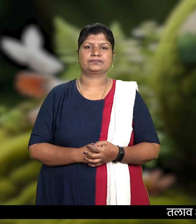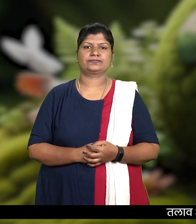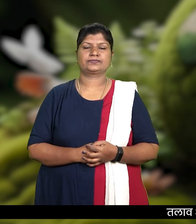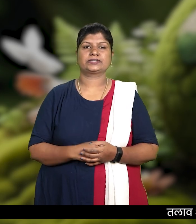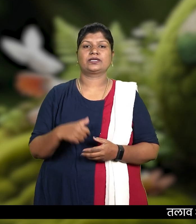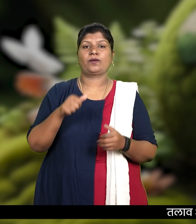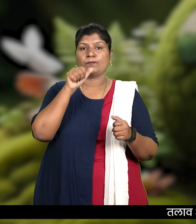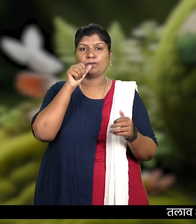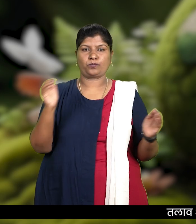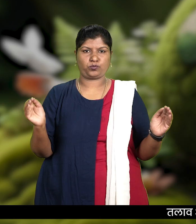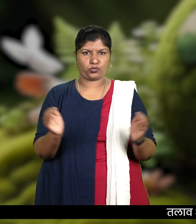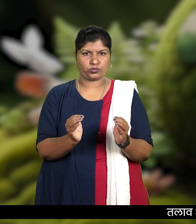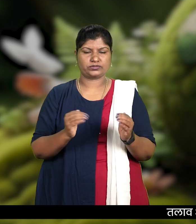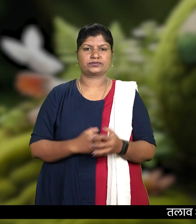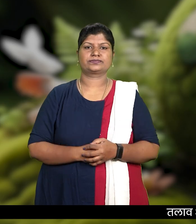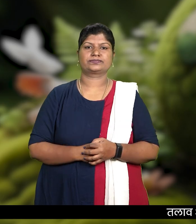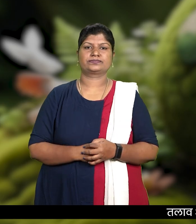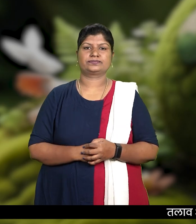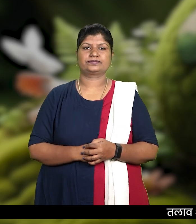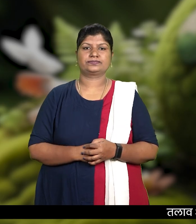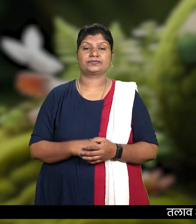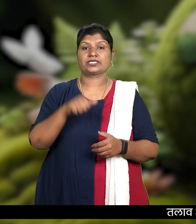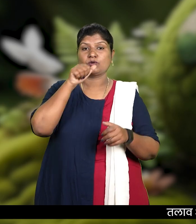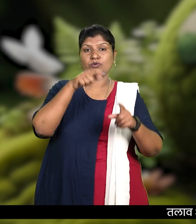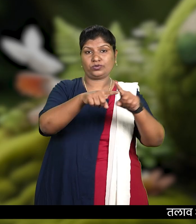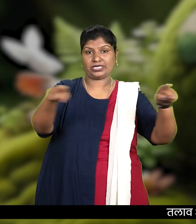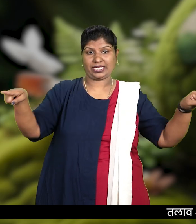तलाव आणि नद्या यांचा जलपरिसंस्थांमध्ये समावेश होते.